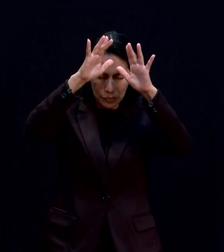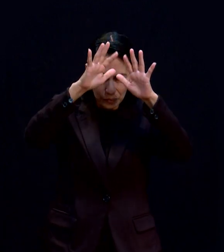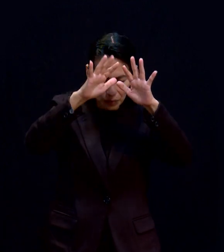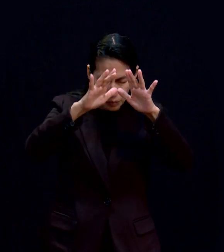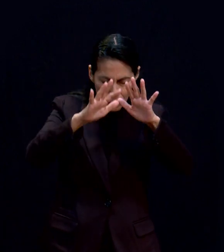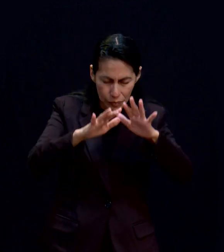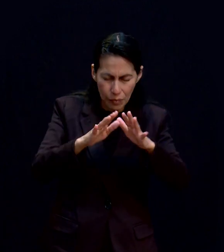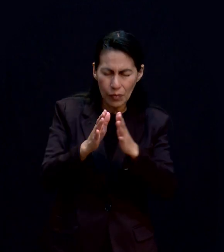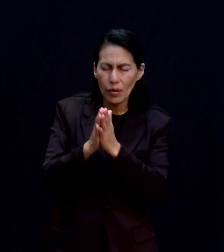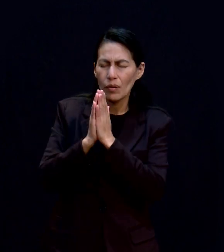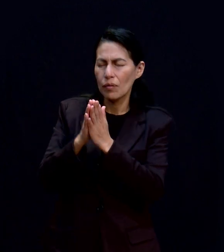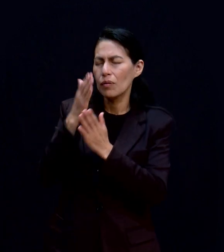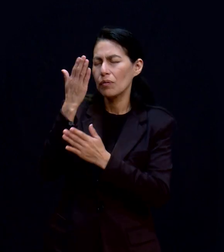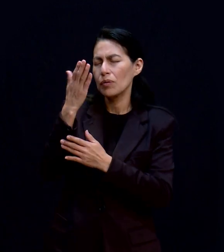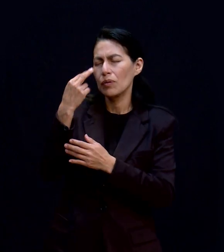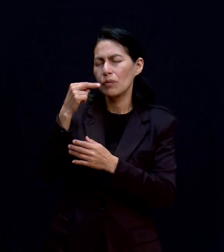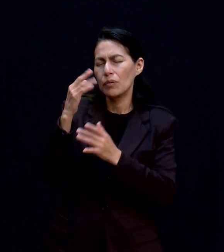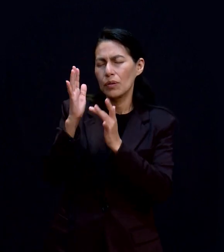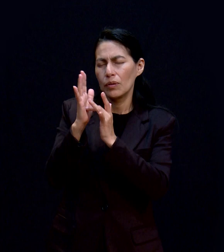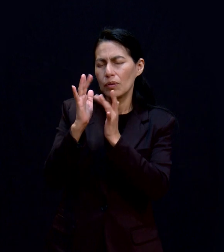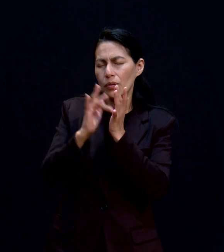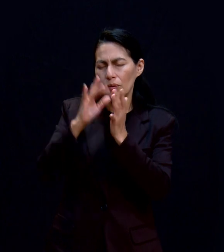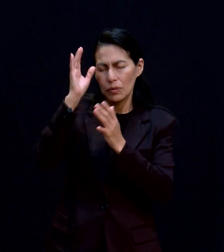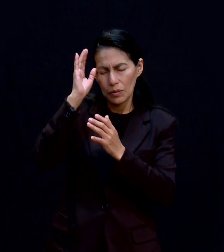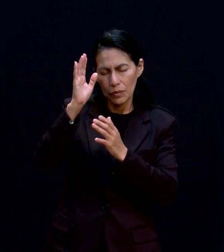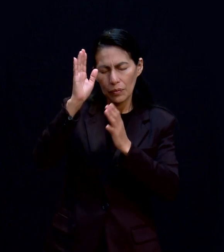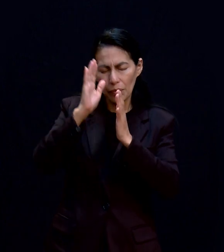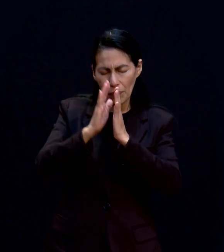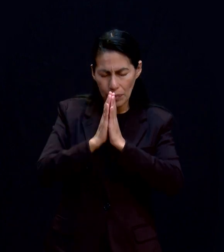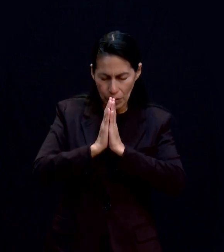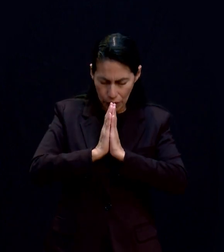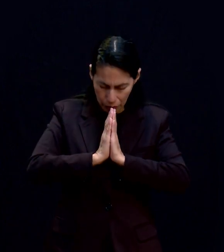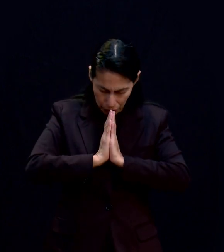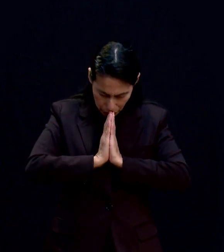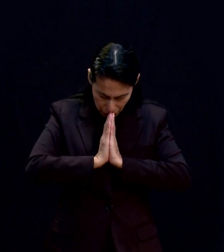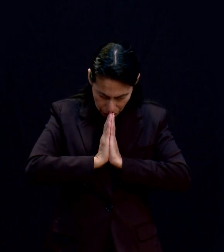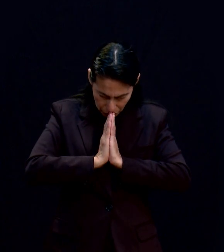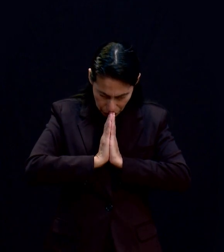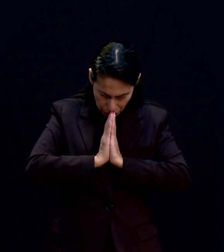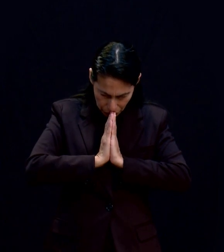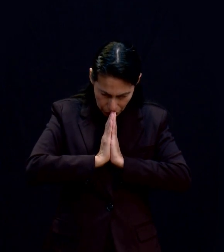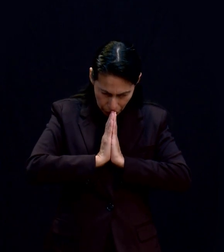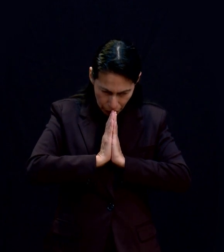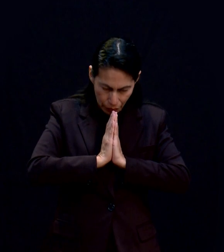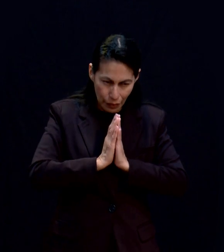derrames del cielo bendiciones en el nombre de cristo jesús amén